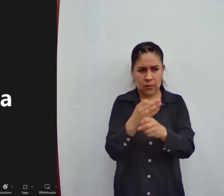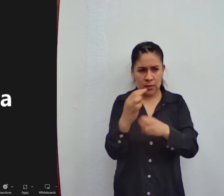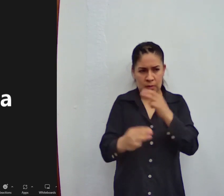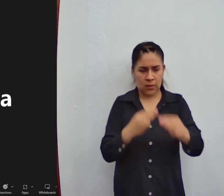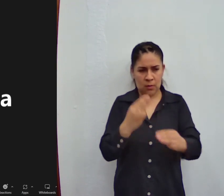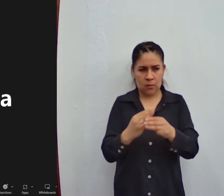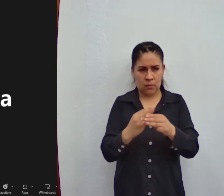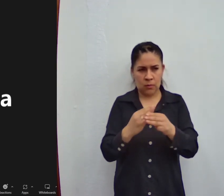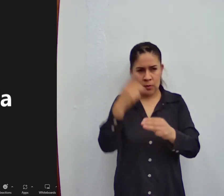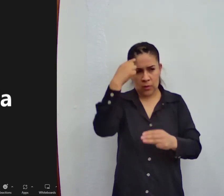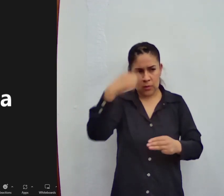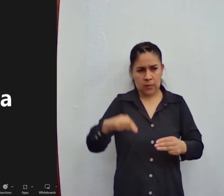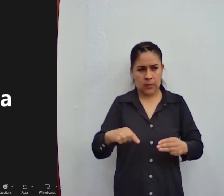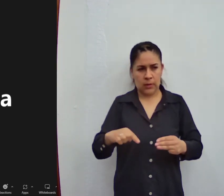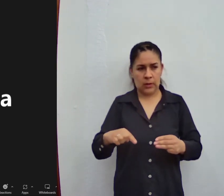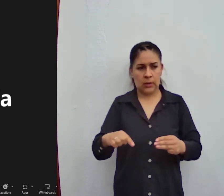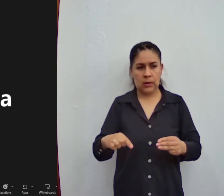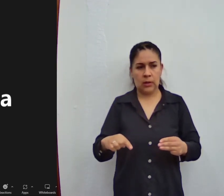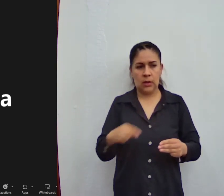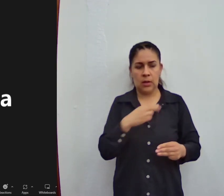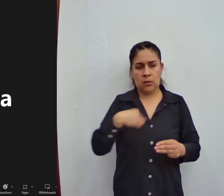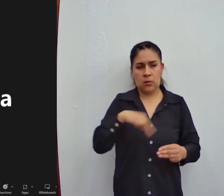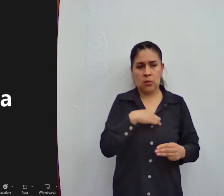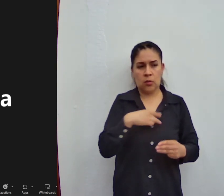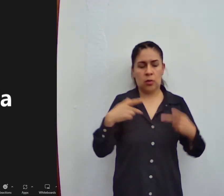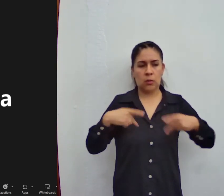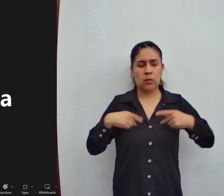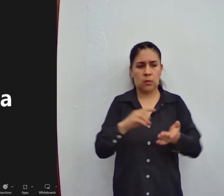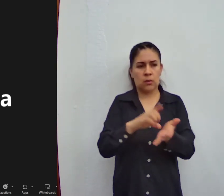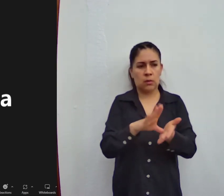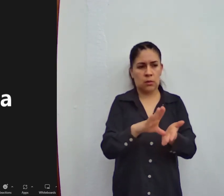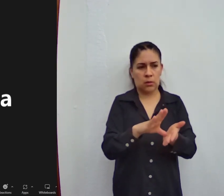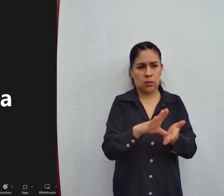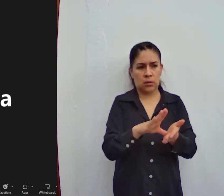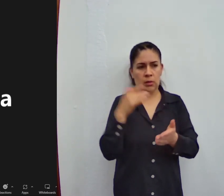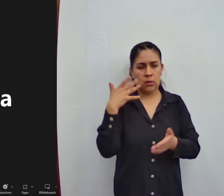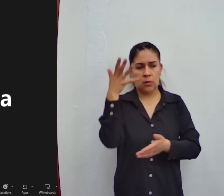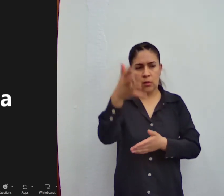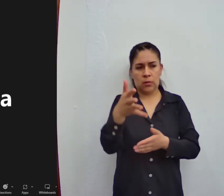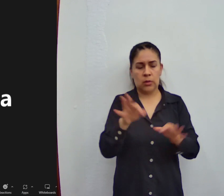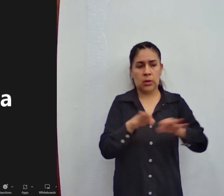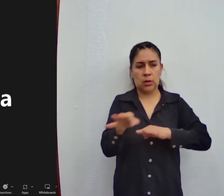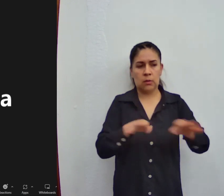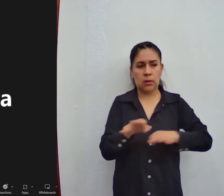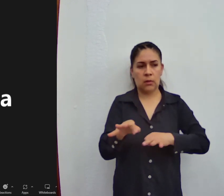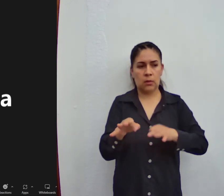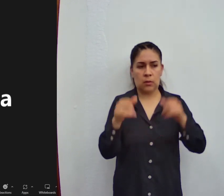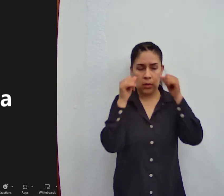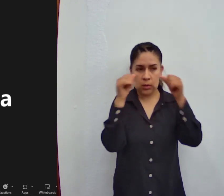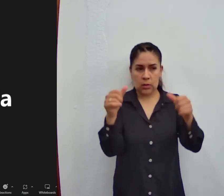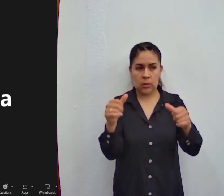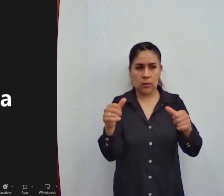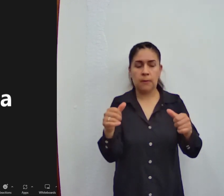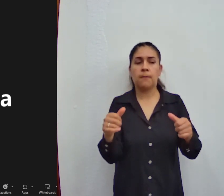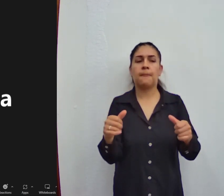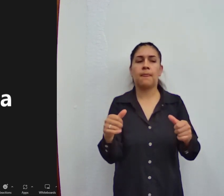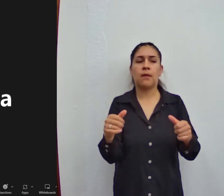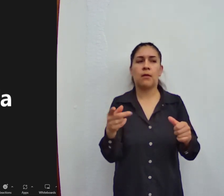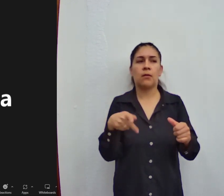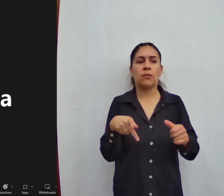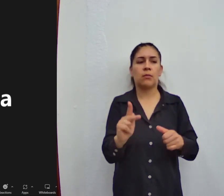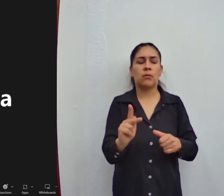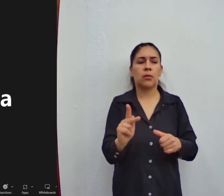el empleo para personas con discapacidad. Y finalmente es una discapacidad que también tiene que ver